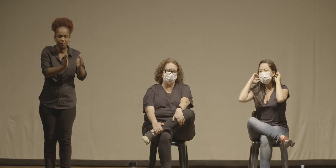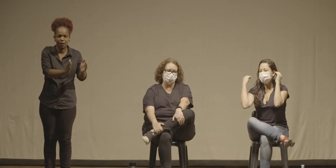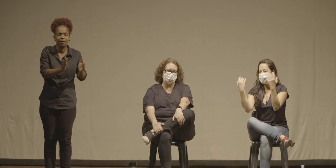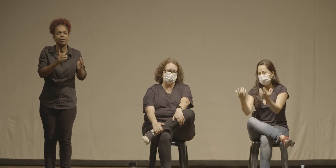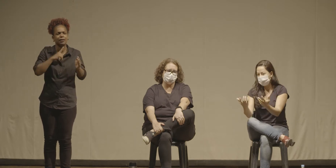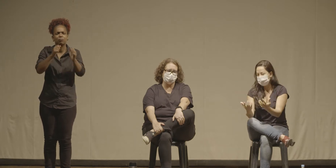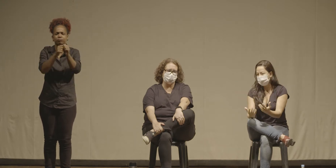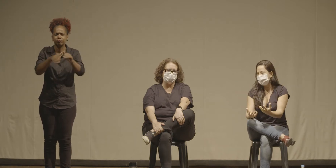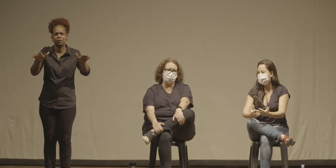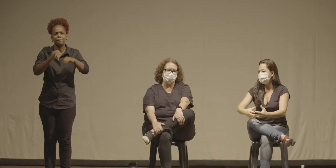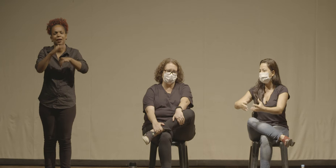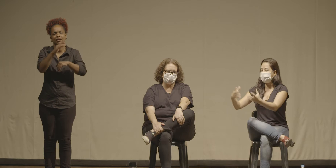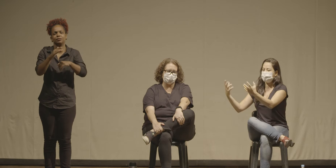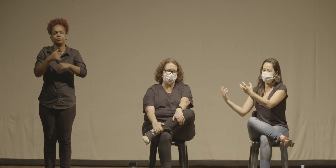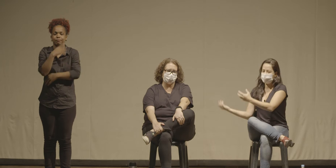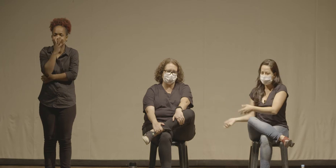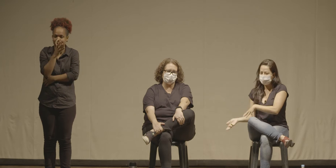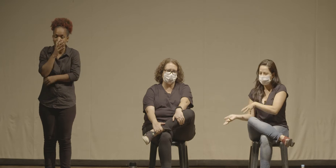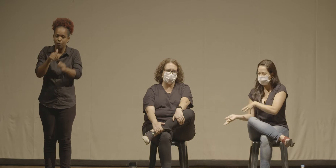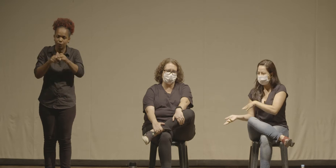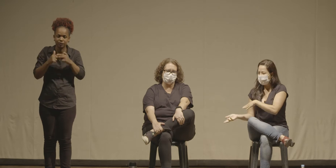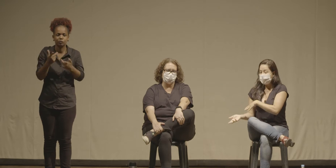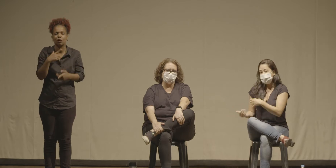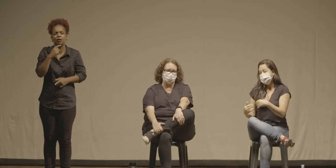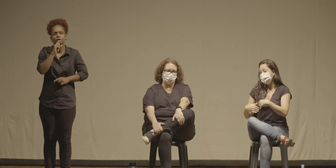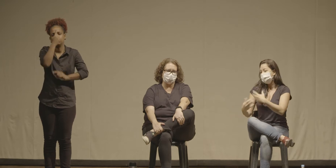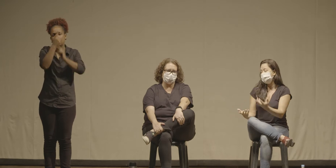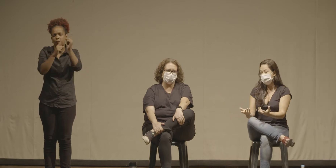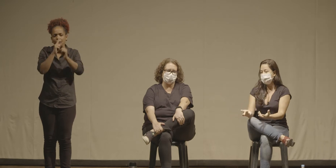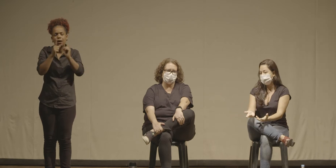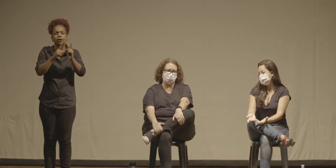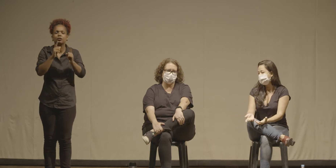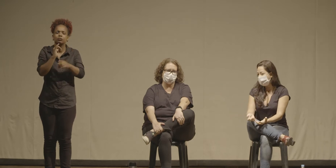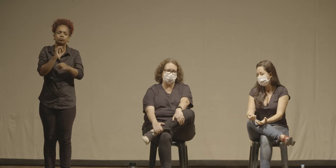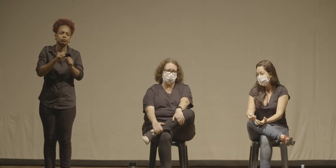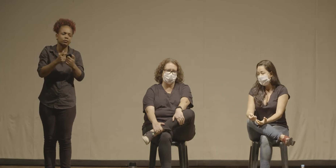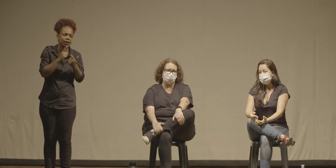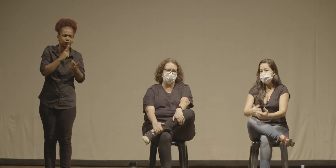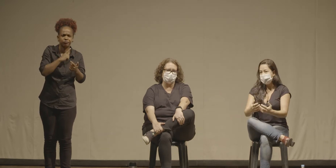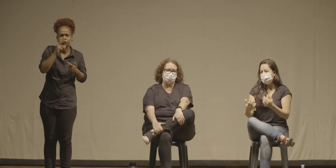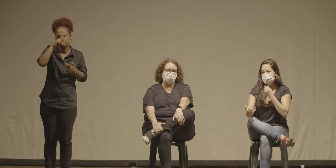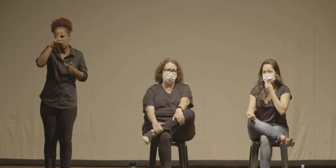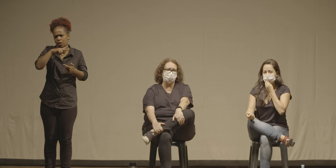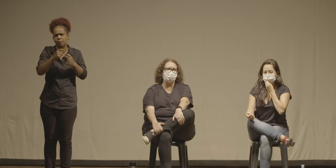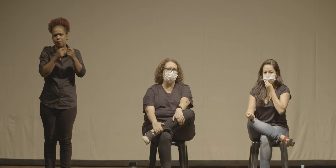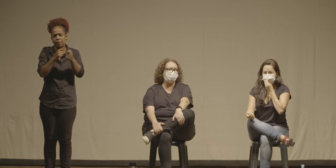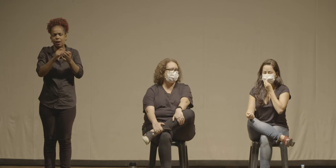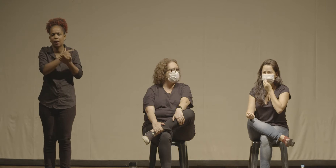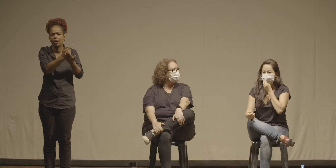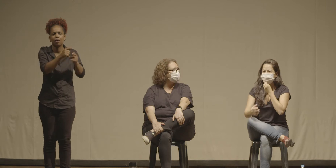público muito maior, porque sai do fato jornalístico e passa a ser um filme onde a pessoa se envolve. E só tem